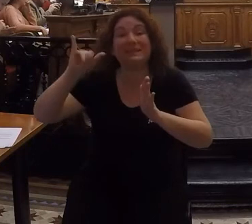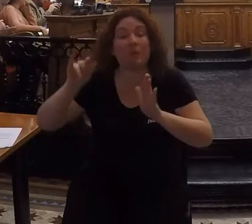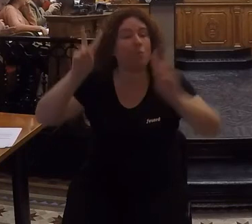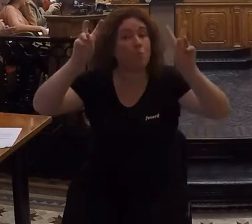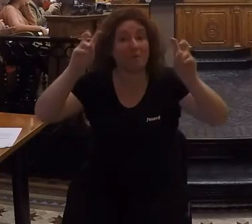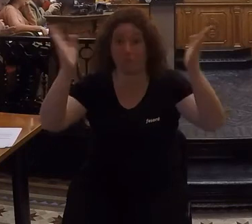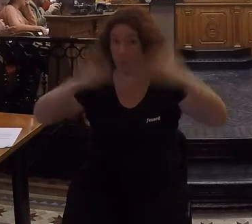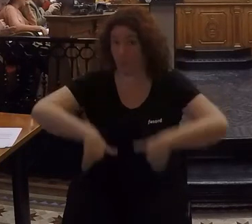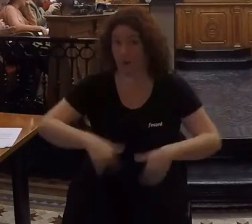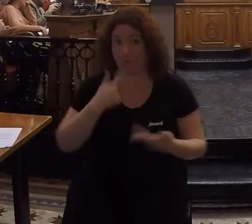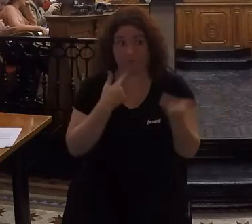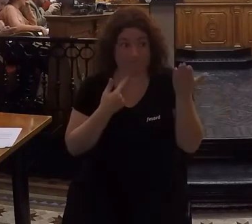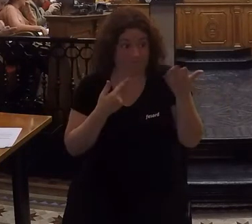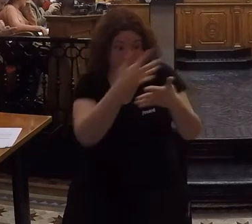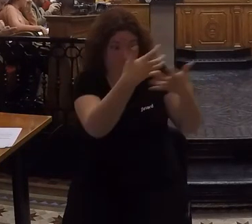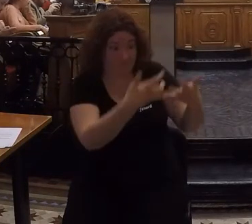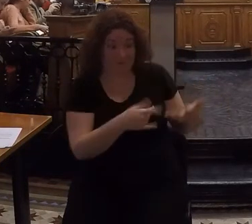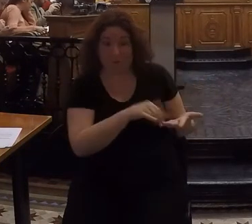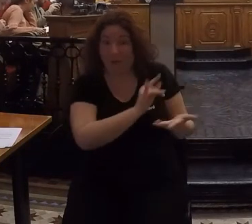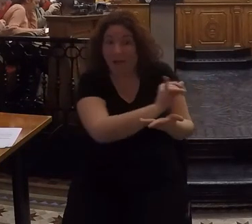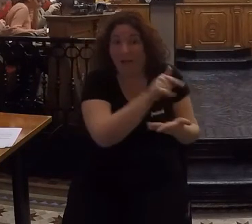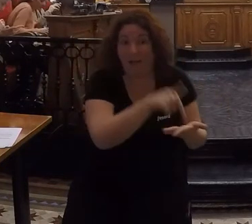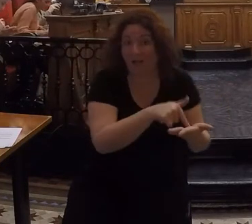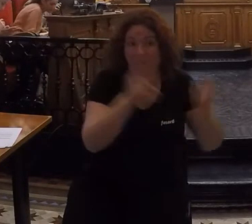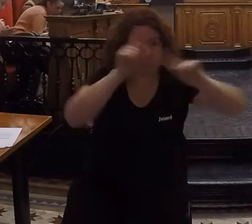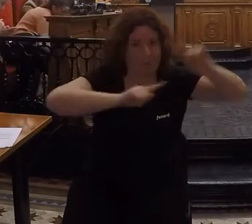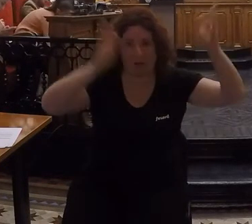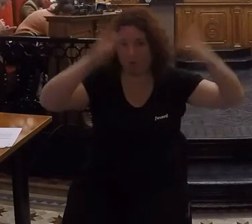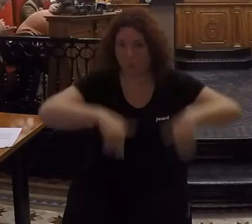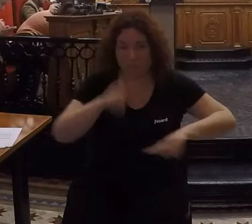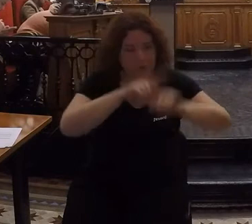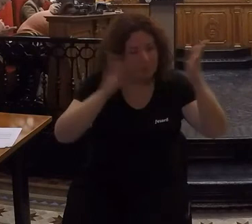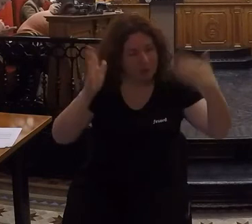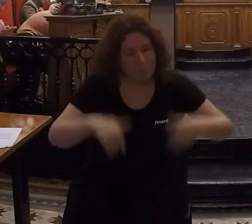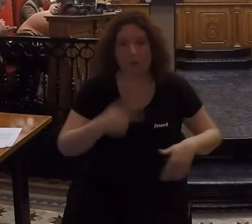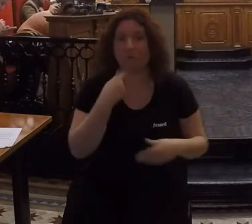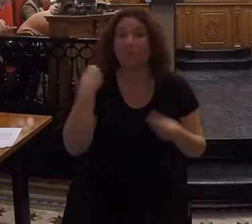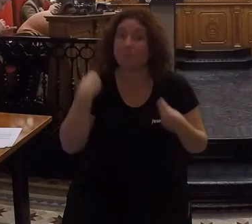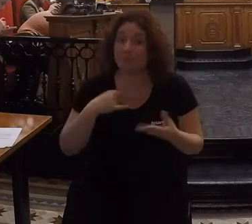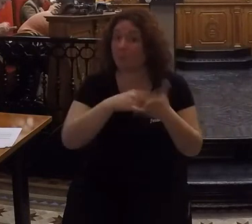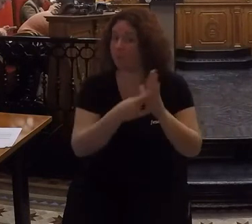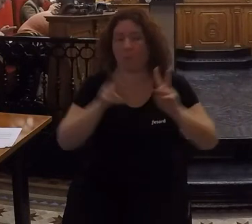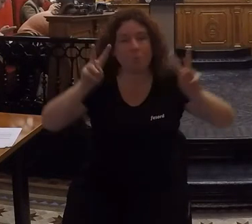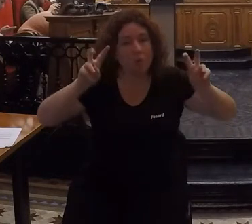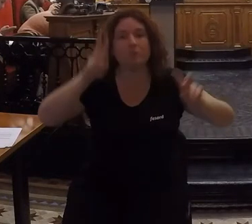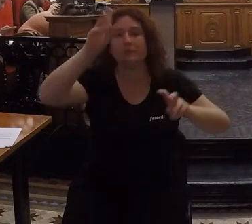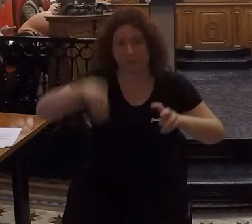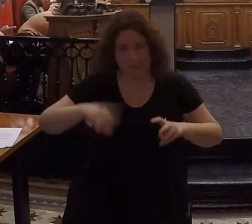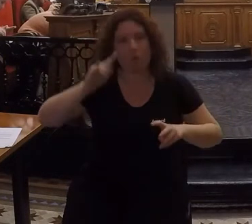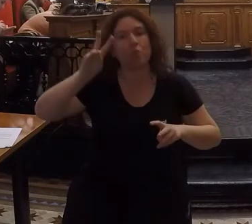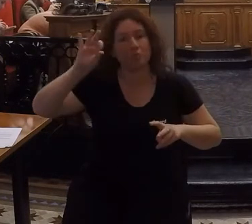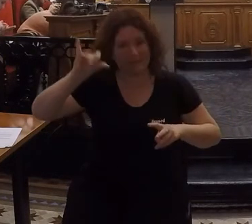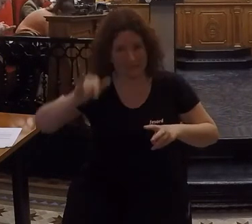aquí y todo lo que yo le he nombrado y todo lo que puse en las alegaciones también están en los nuevos proyectos Dusi. Así que